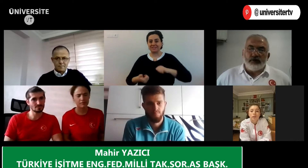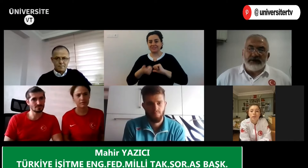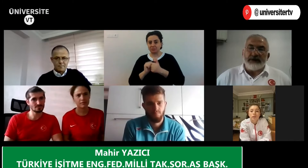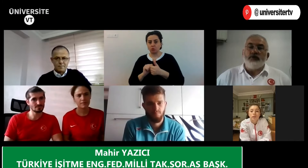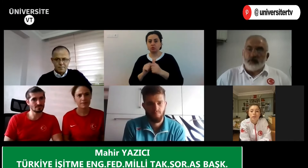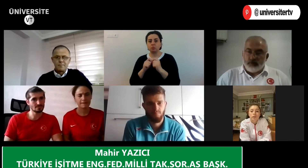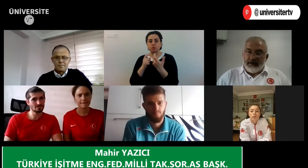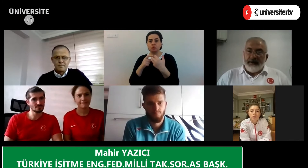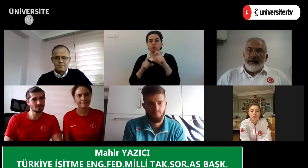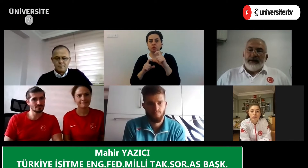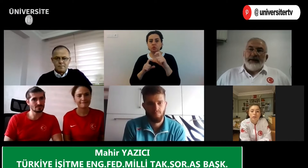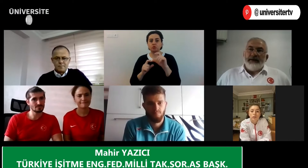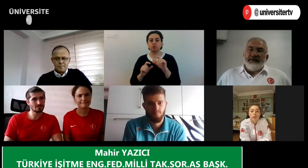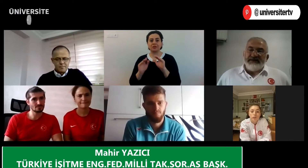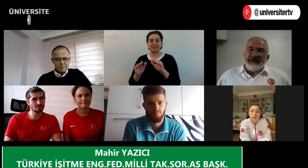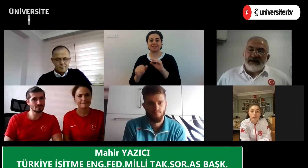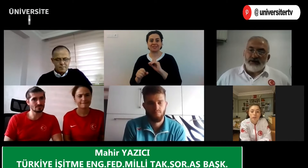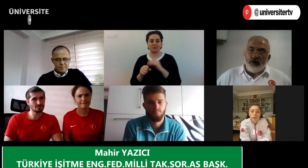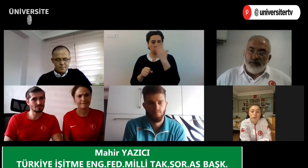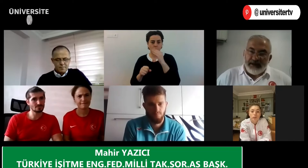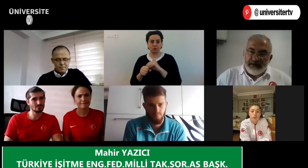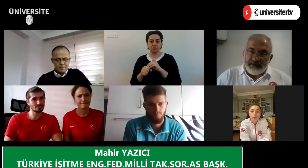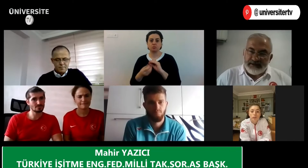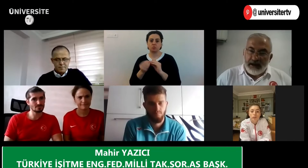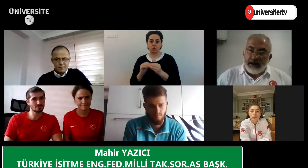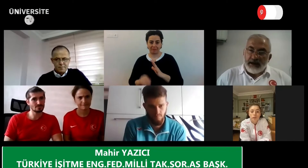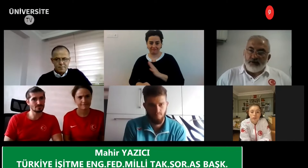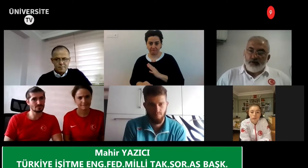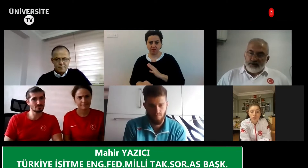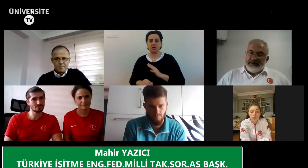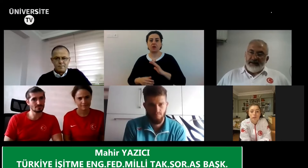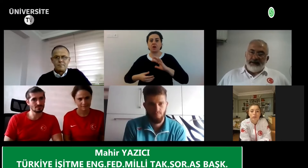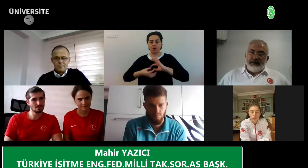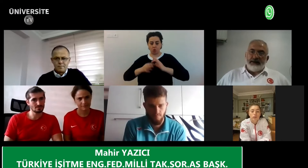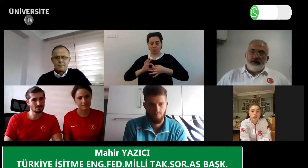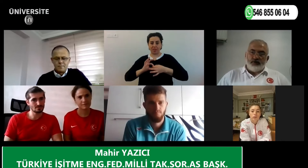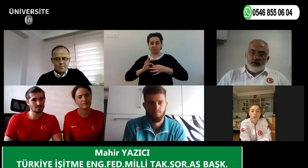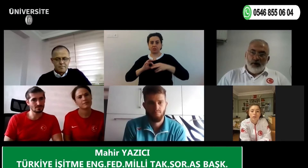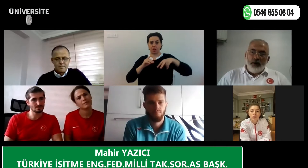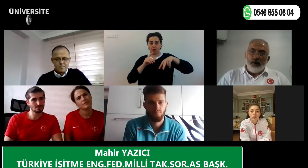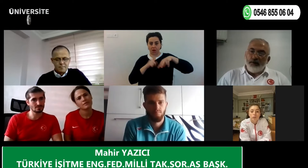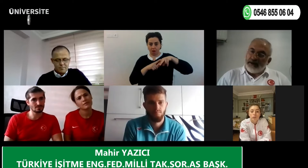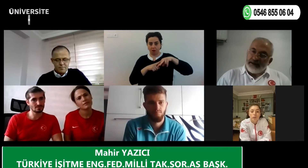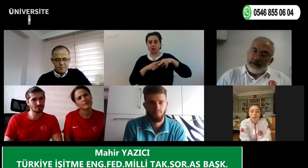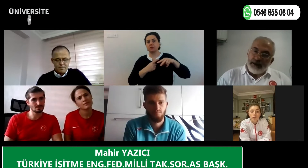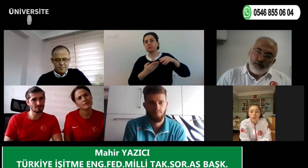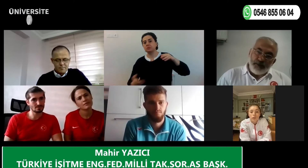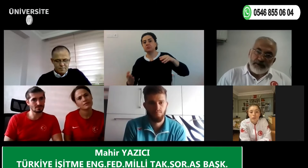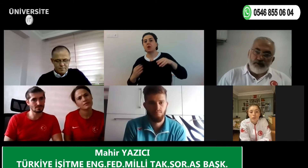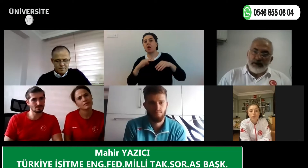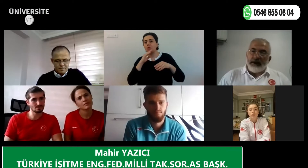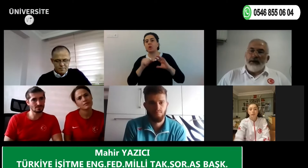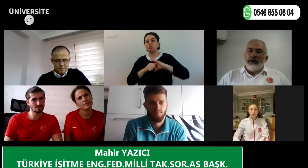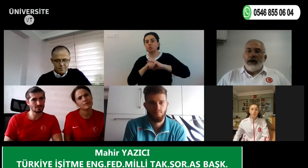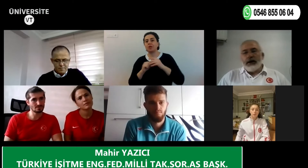verilen burslar konusunda bizim sadece olimpiyatlarımız A kategorisinde tutuluyor. Öbürleri Avrupa